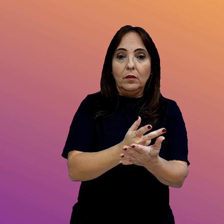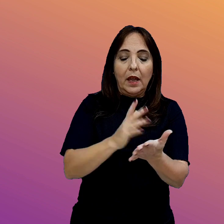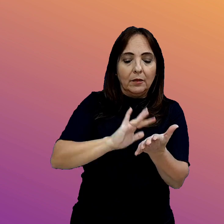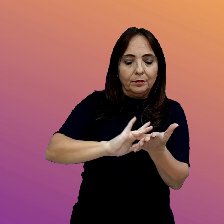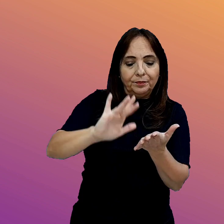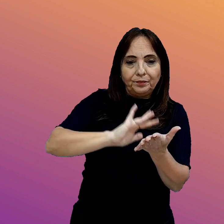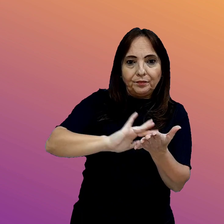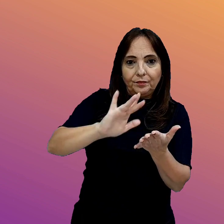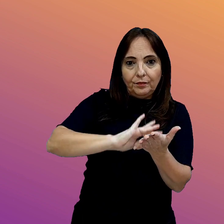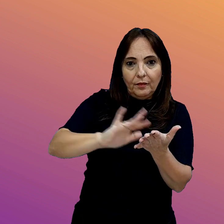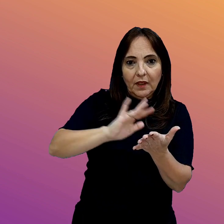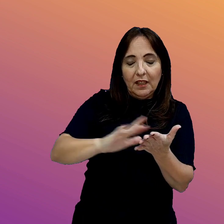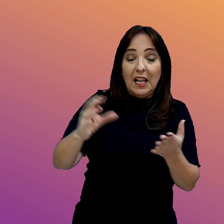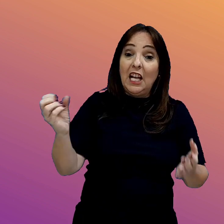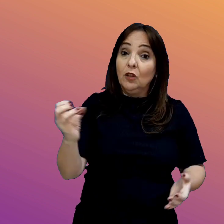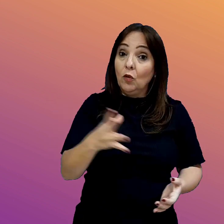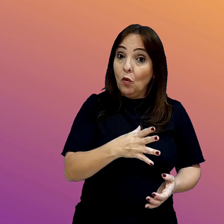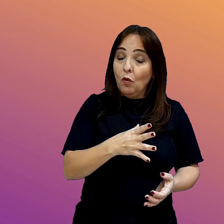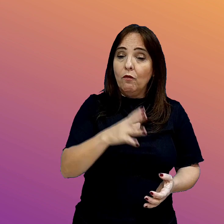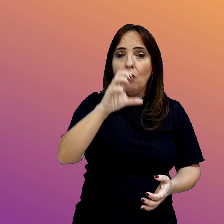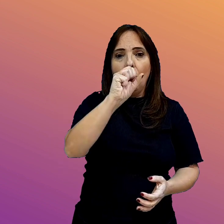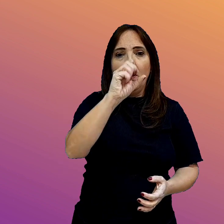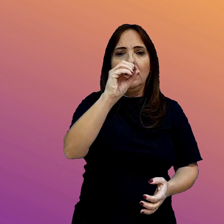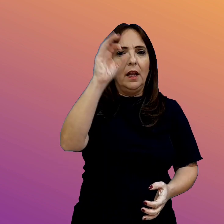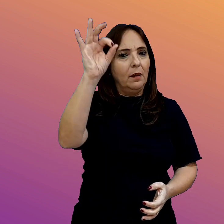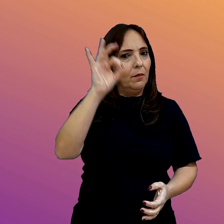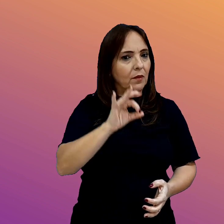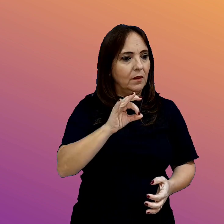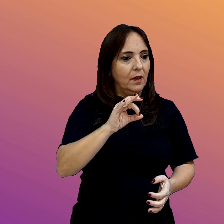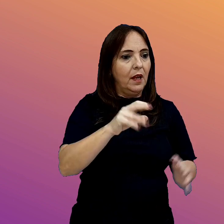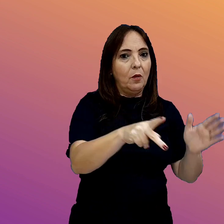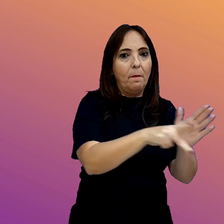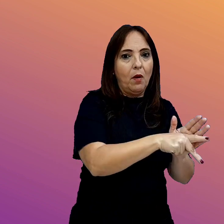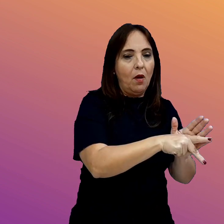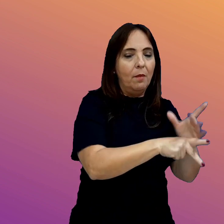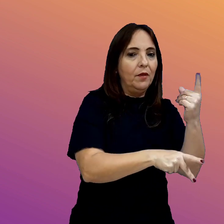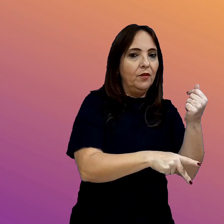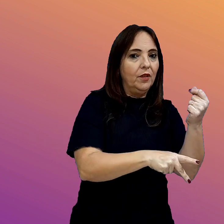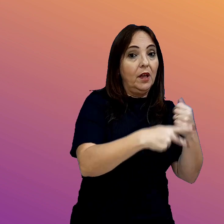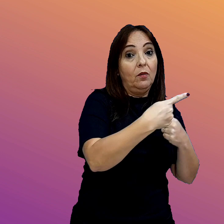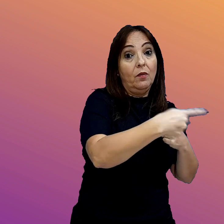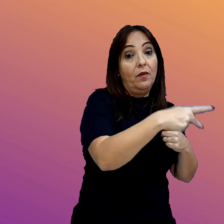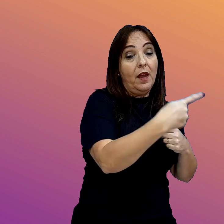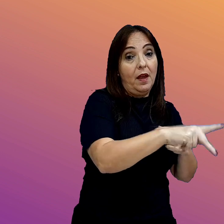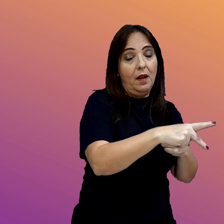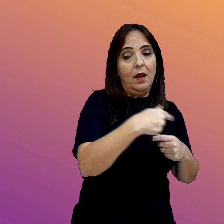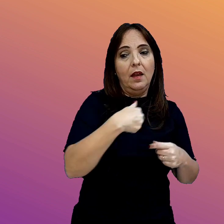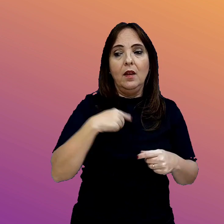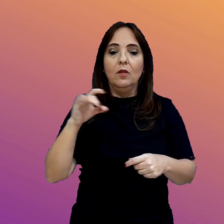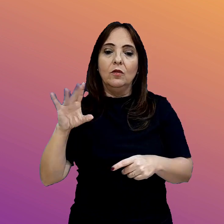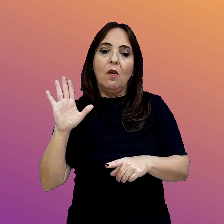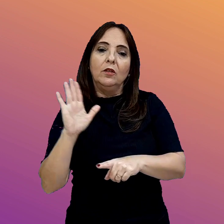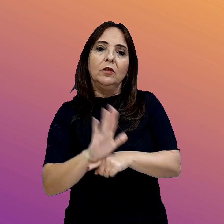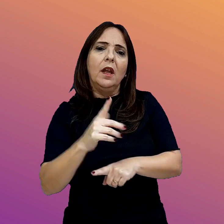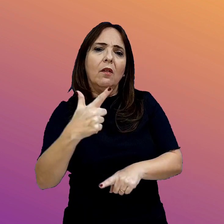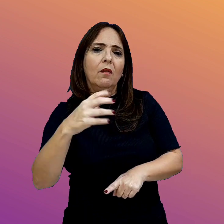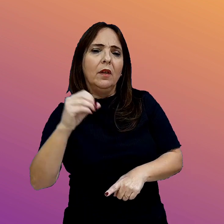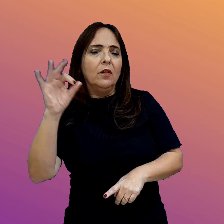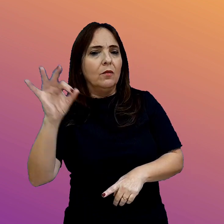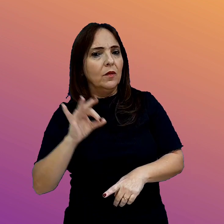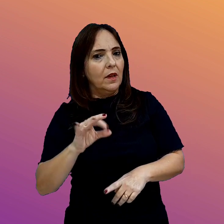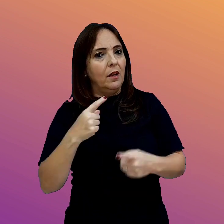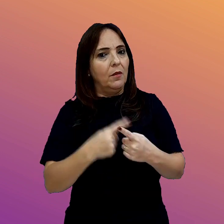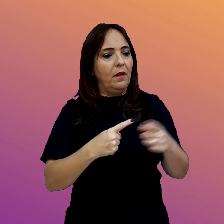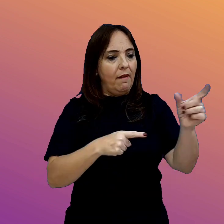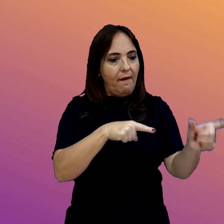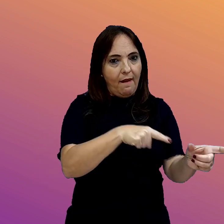com os 20% que eu complementei. Mas ela ganhou o dinheiro dela sozinha, trabalhando, vendendo brownie na escola. E está lá.